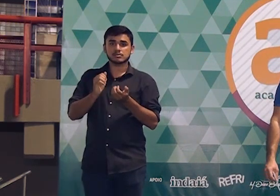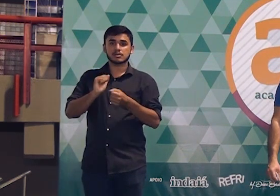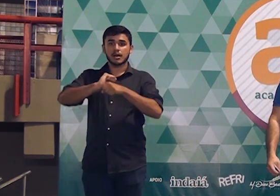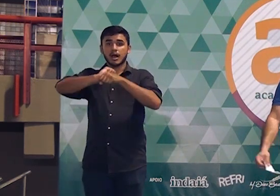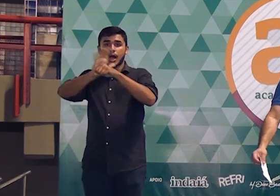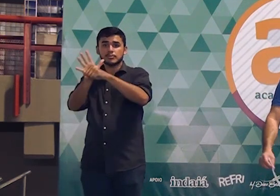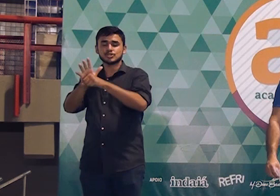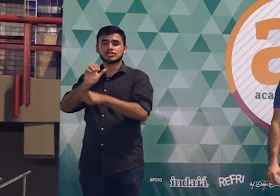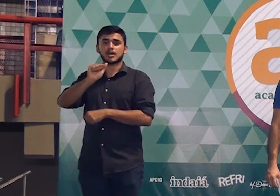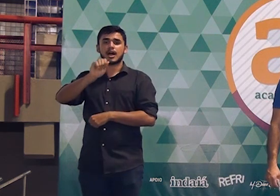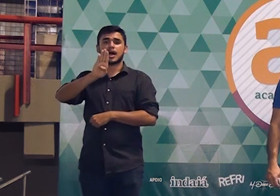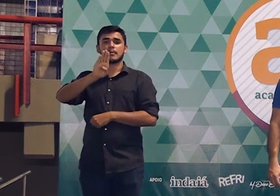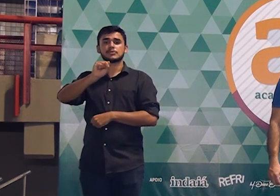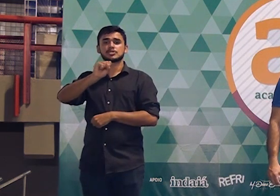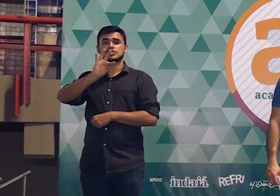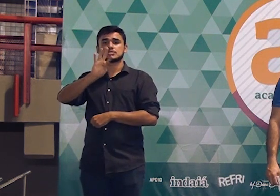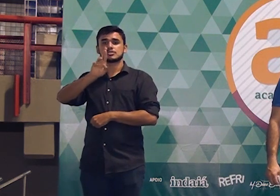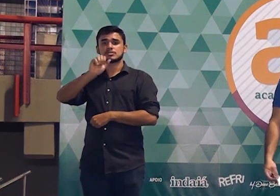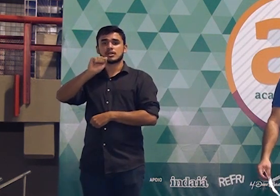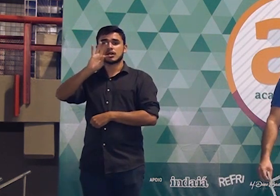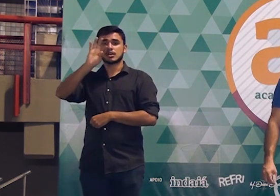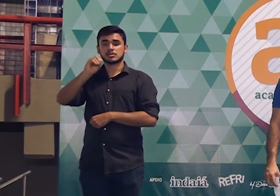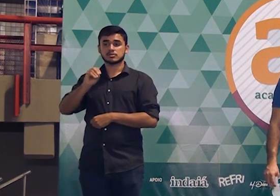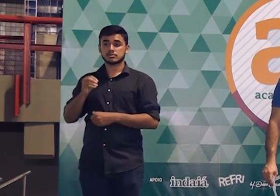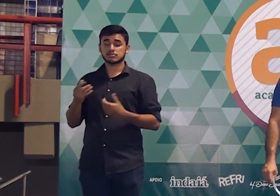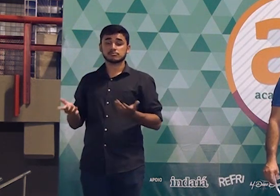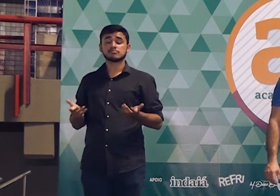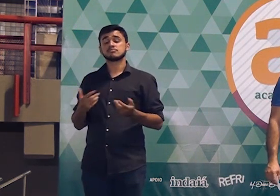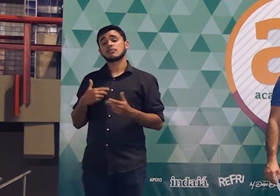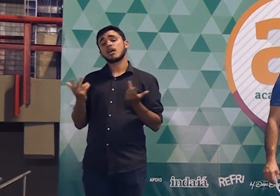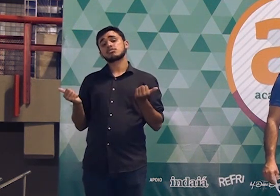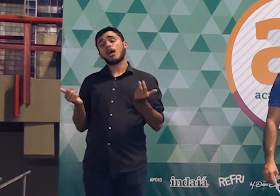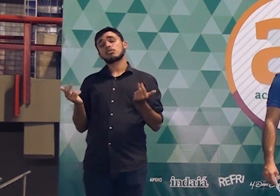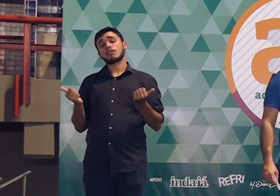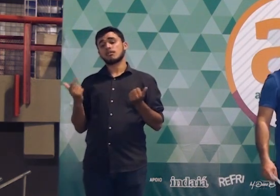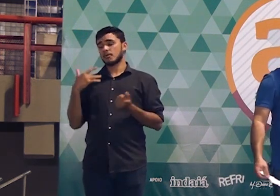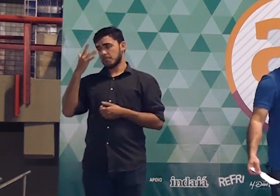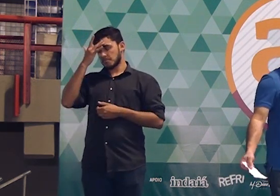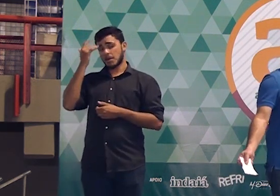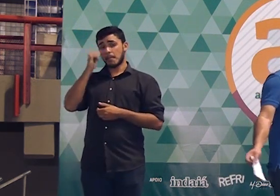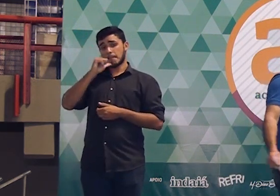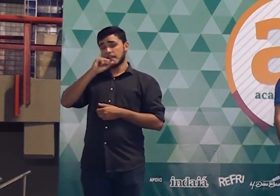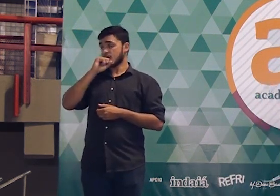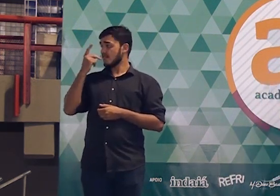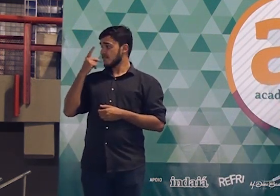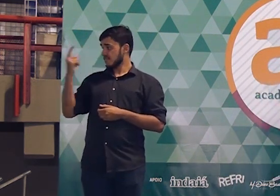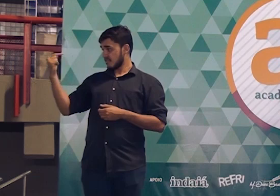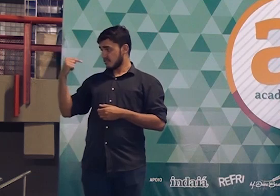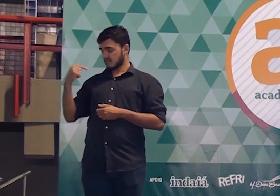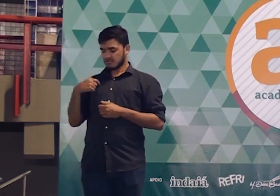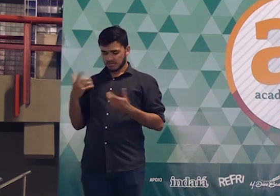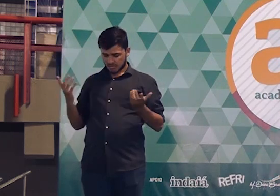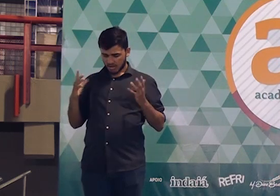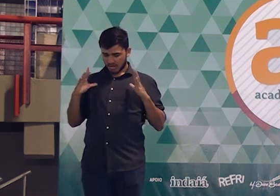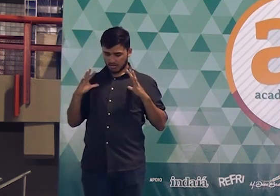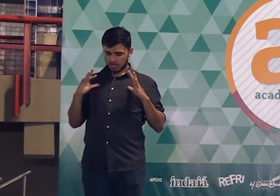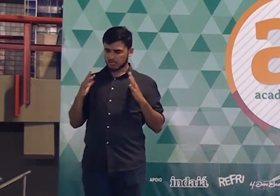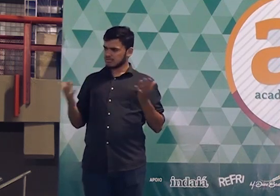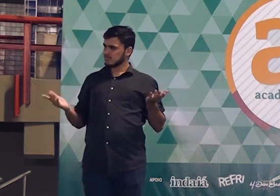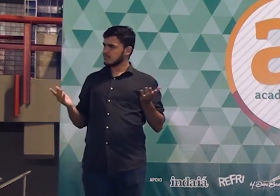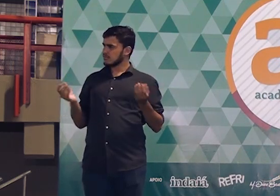Diz isso para tua mãe quando tu estiver no sofá, sem fazer nada. E ela diz assim, menino, tu está perdendo tempo, diabo. E tu